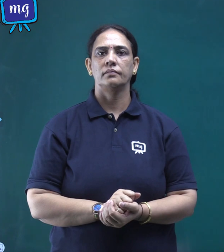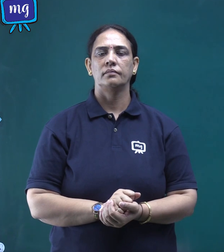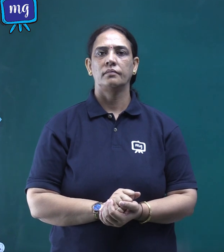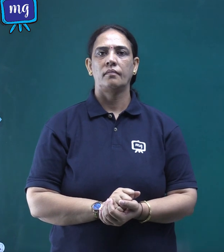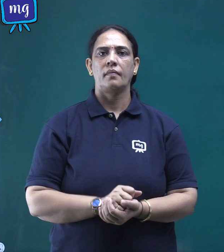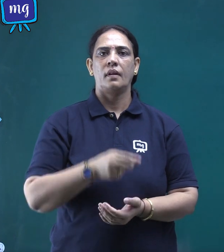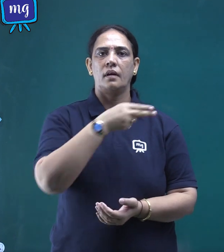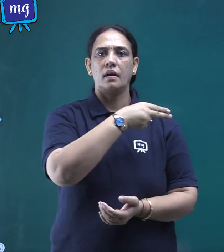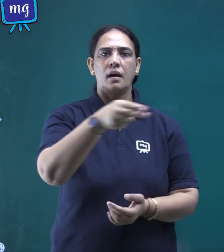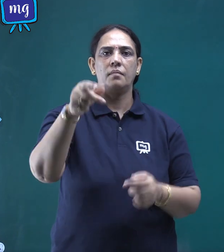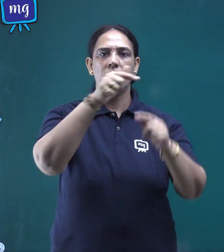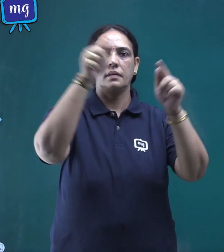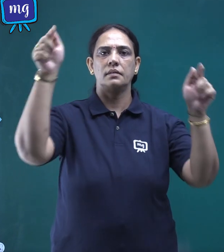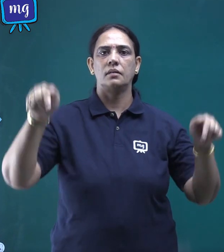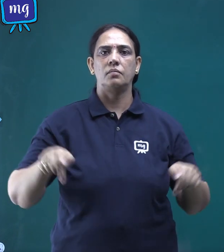चतुर्भुज के